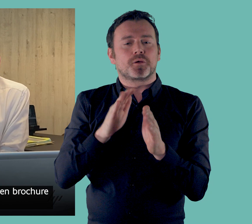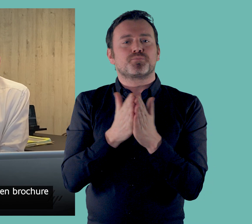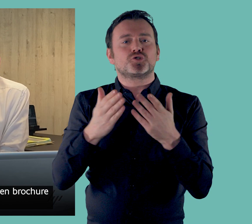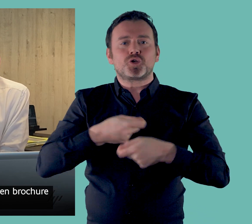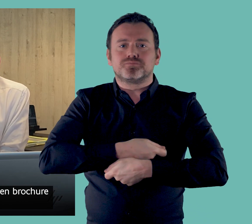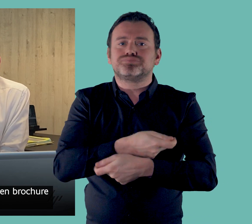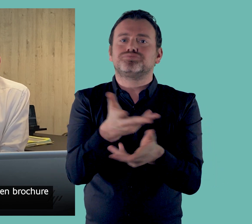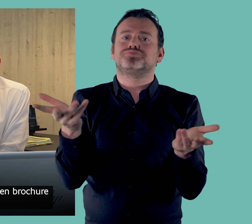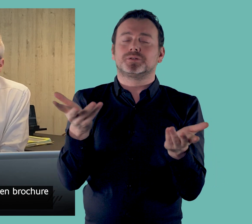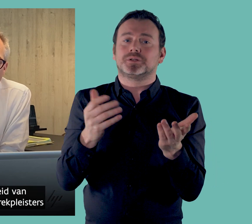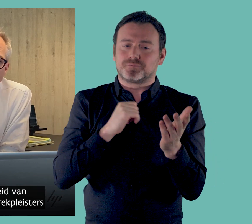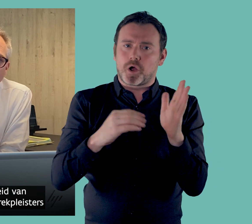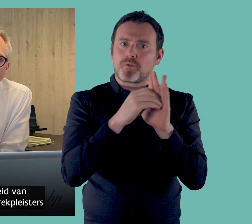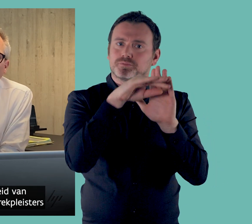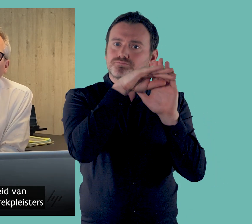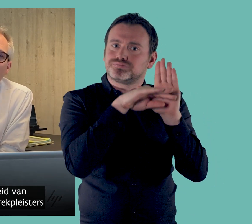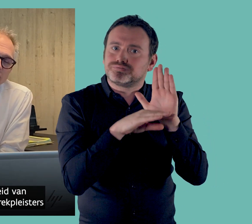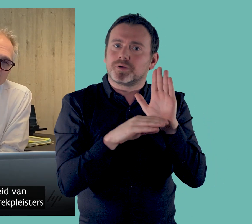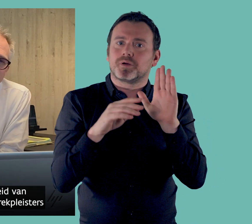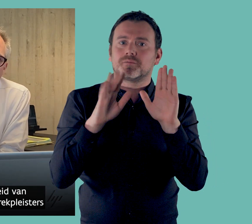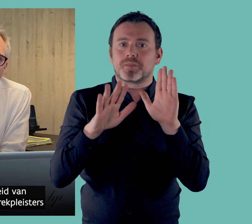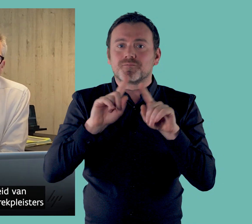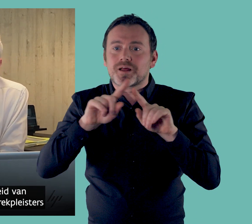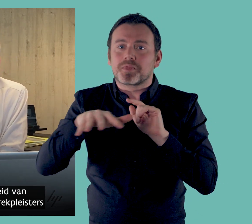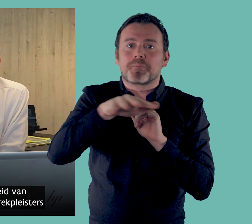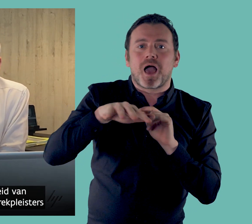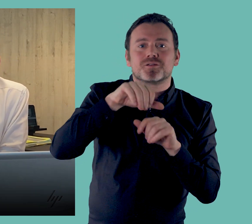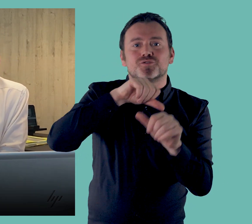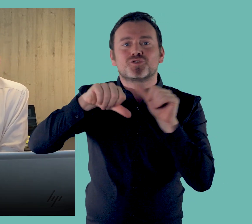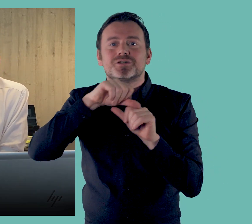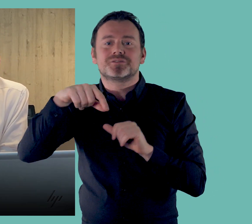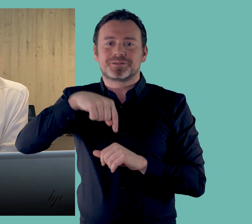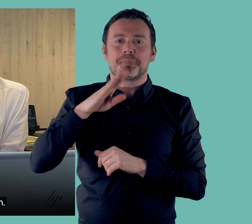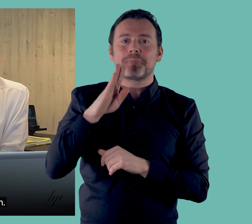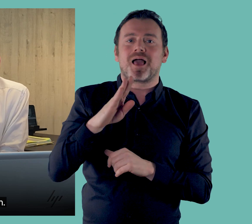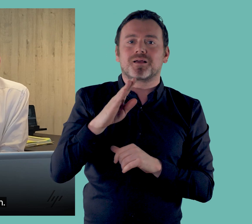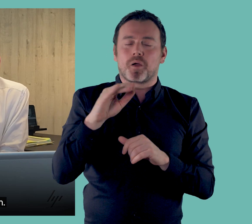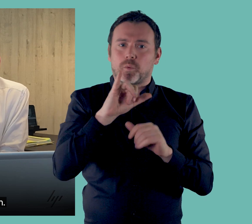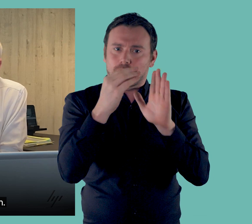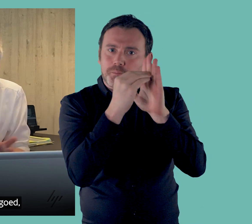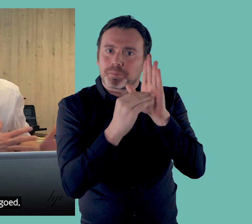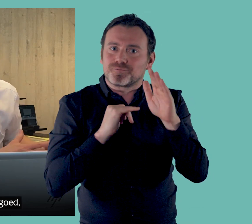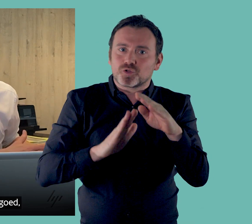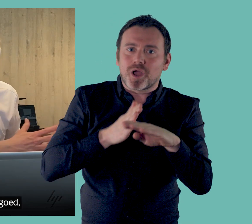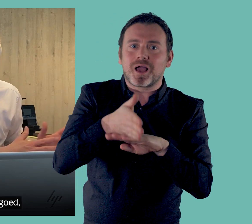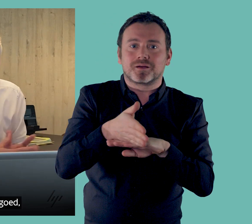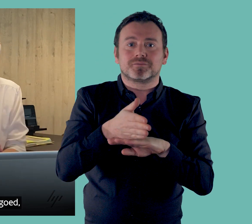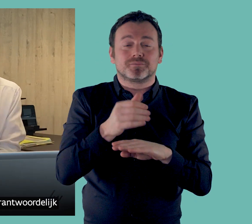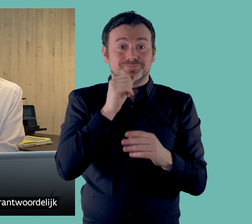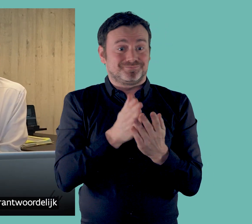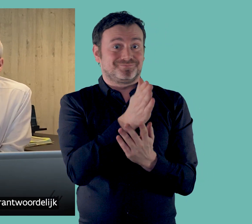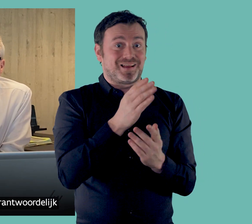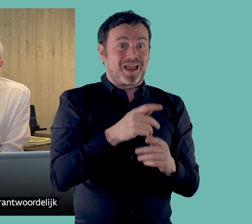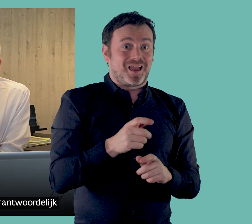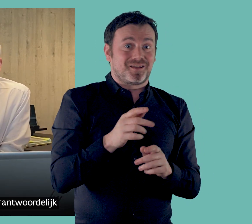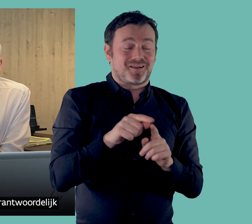uitgegeven waar de toegankelijkheid van de verschillende toeristische trekpleisters in ons land wordt omschreven. Dat is één puntje, erfgoed,